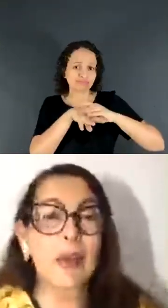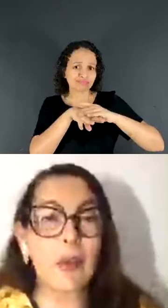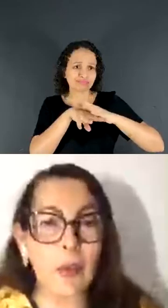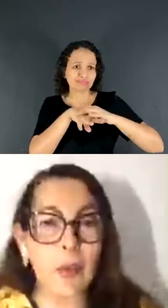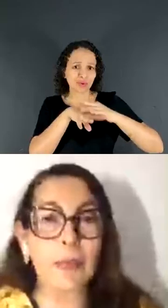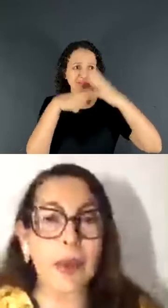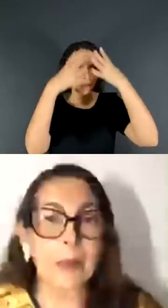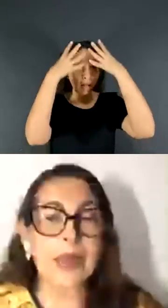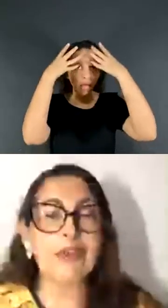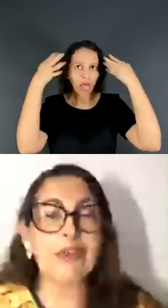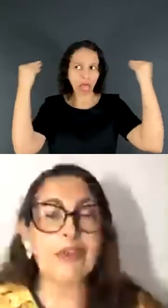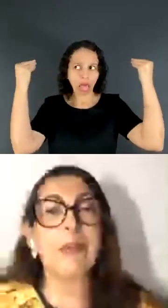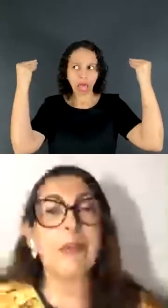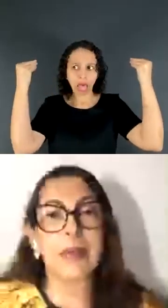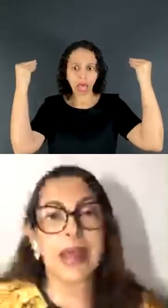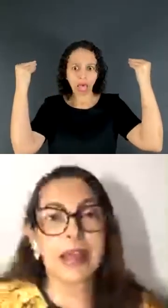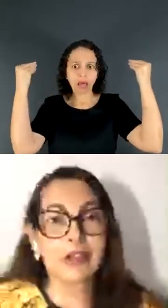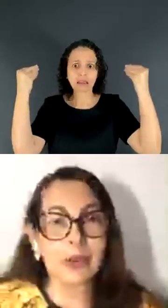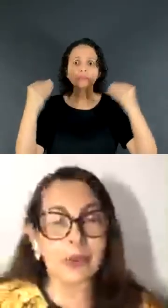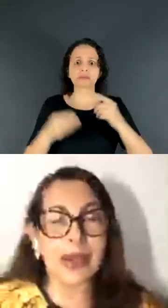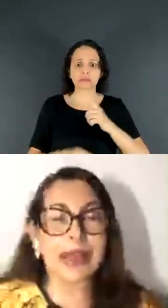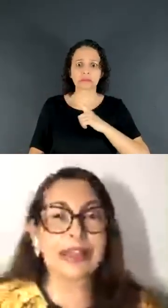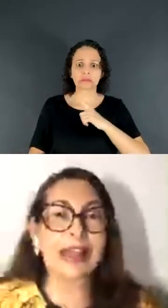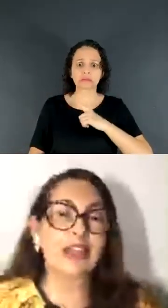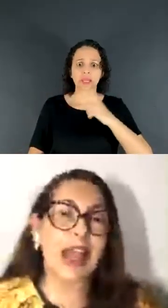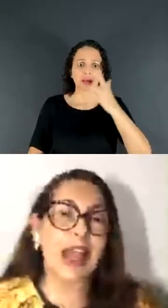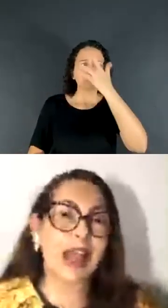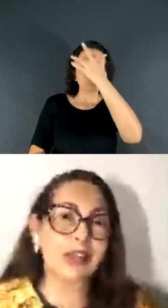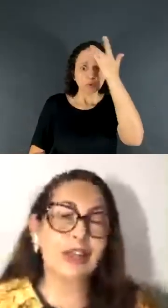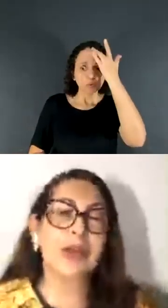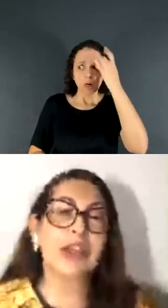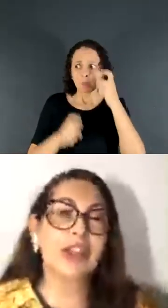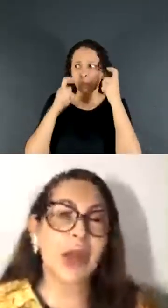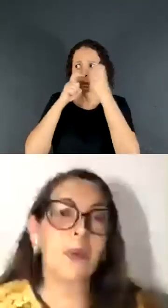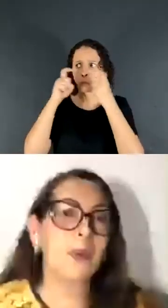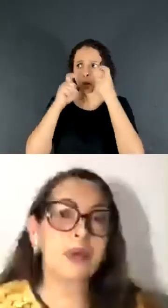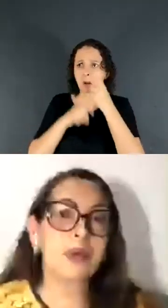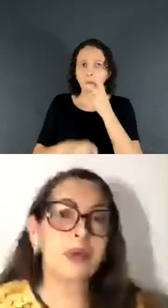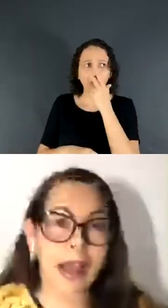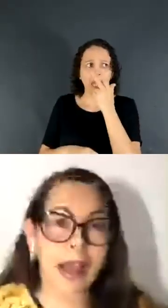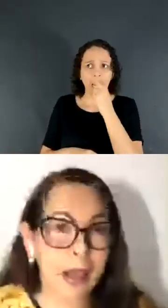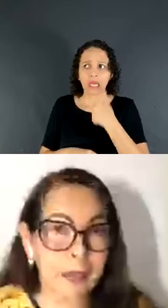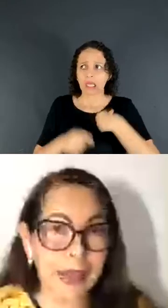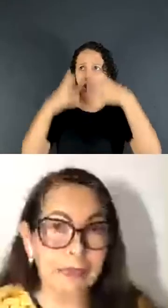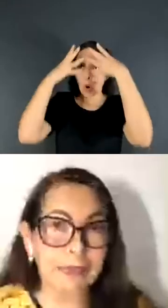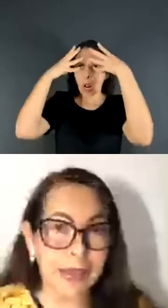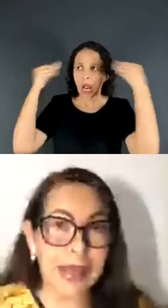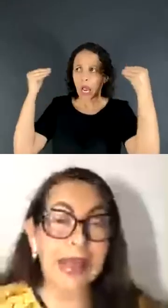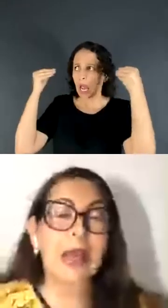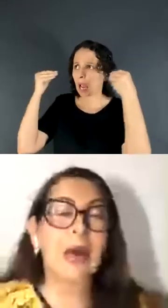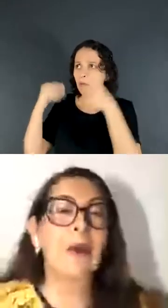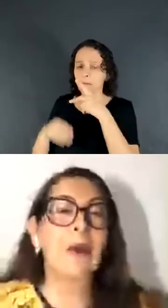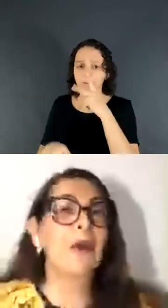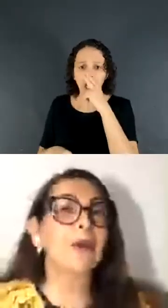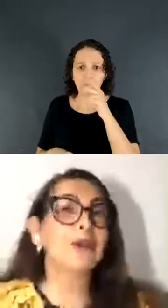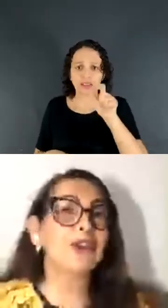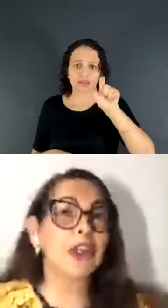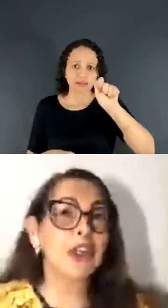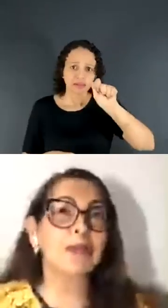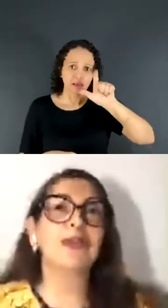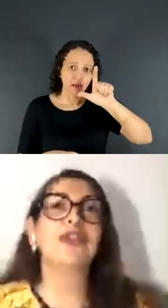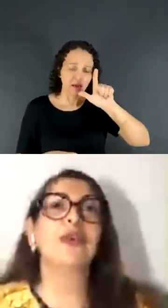se preocupam e vão ao médico, né, elas já acham que estão com Alzheimer, né, ou com